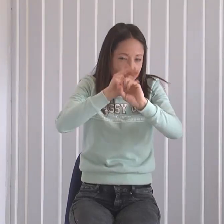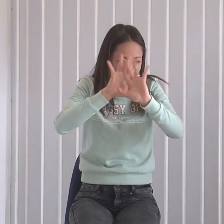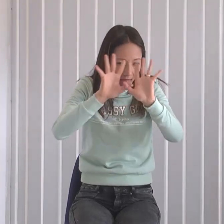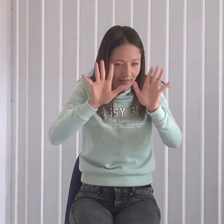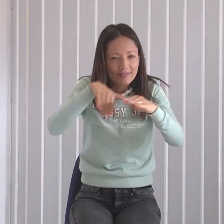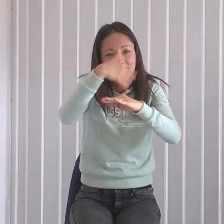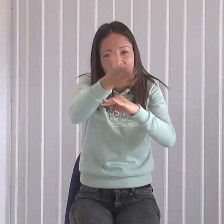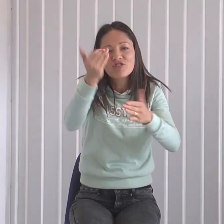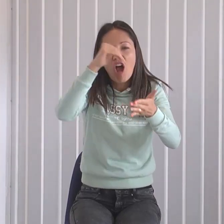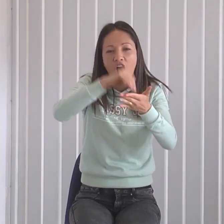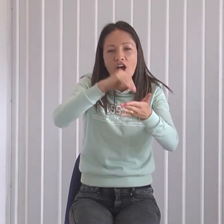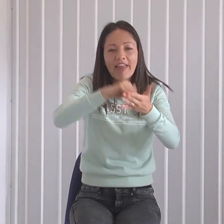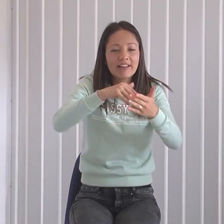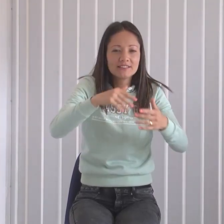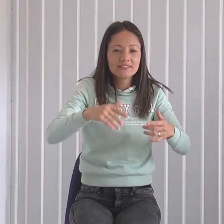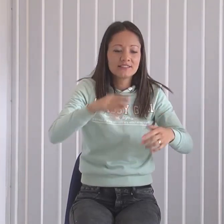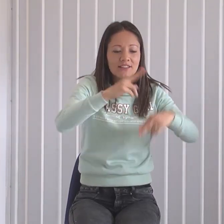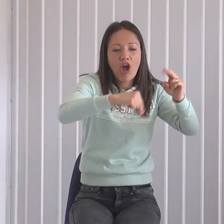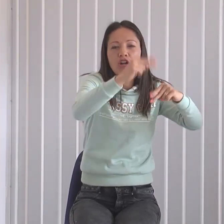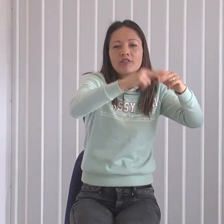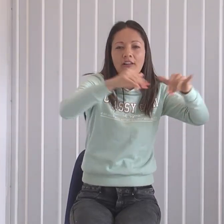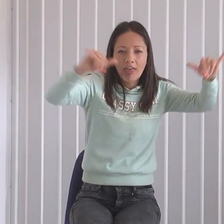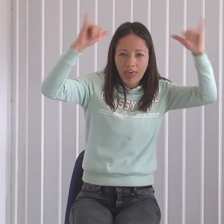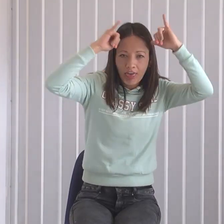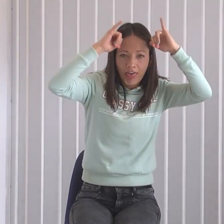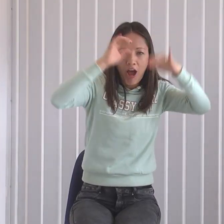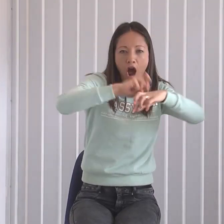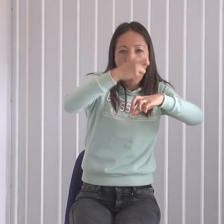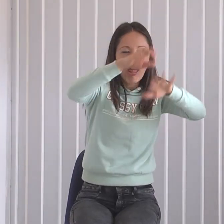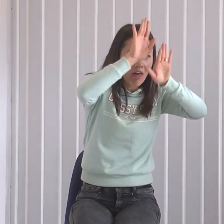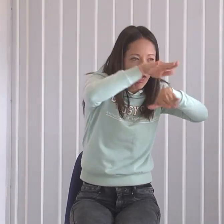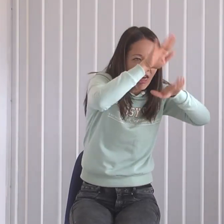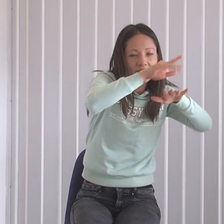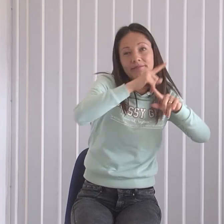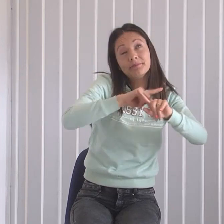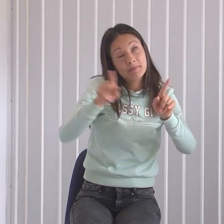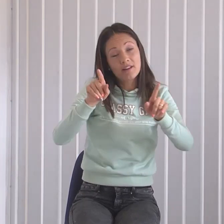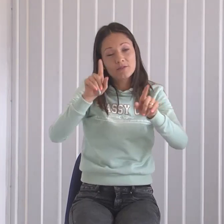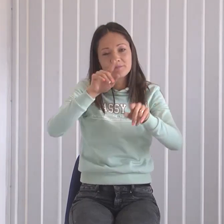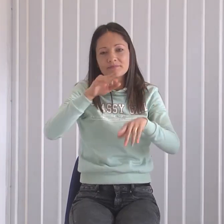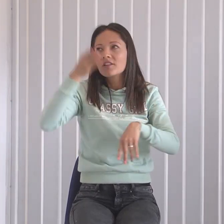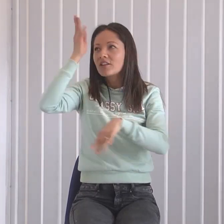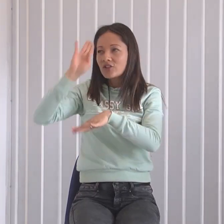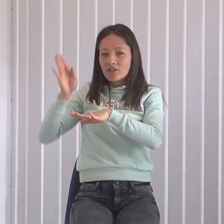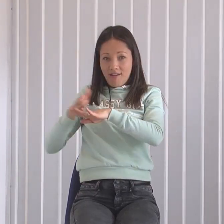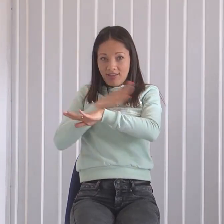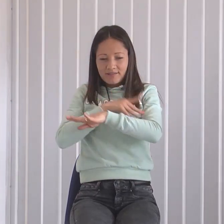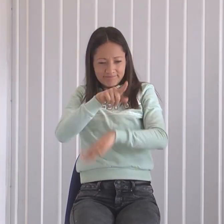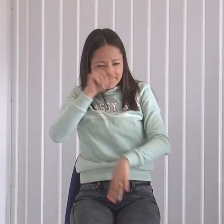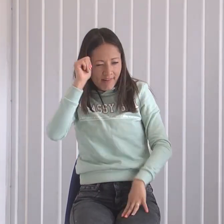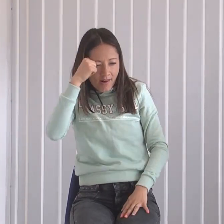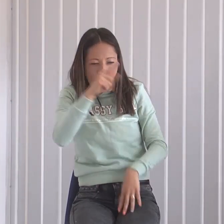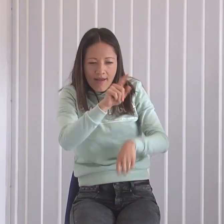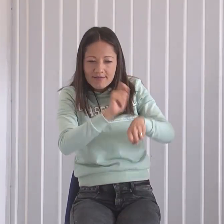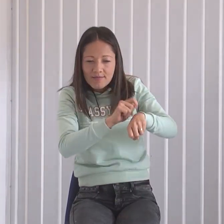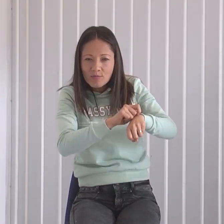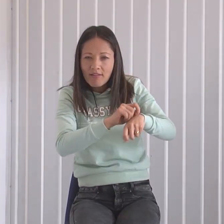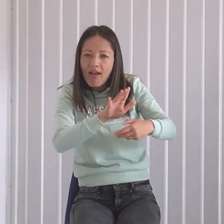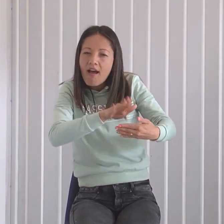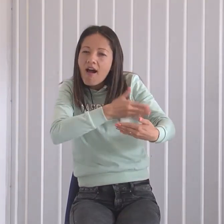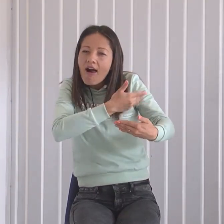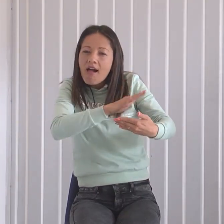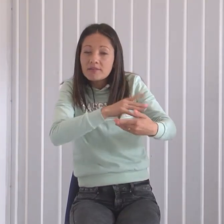después están levantando un becerro de oro. Pero Él les está diciendo, recuerden ese momento. También lo va a decir